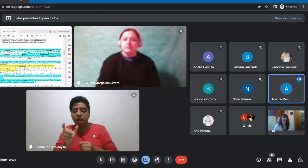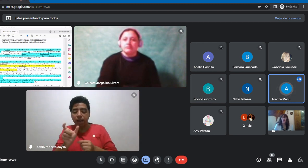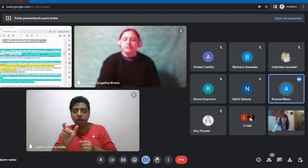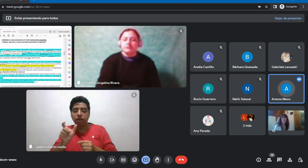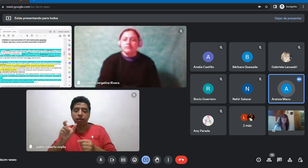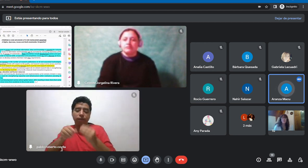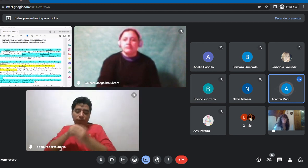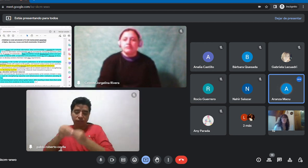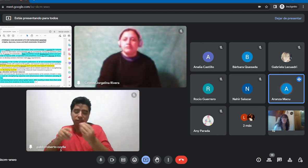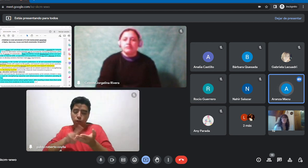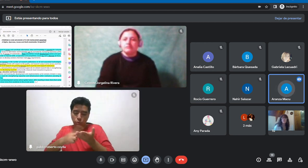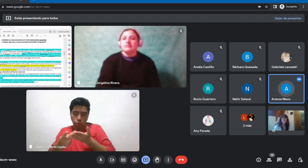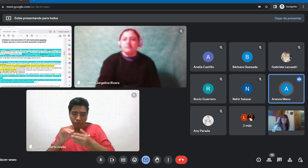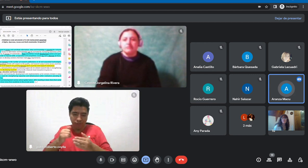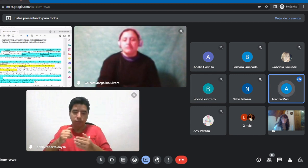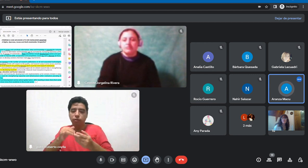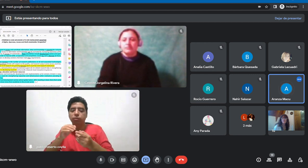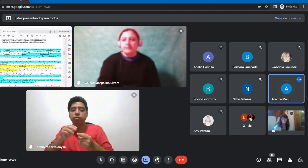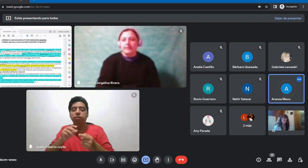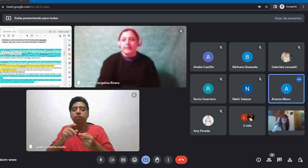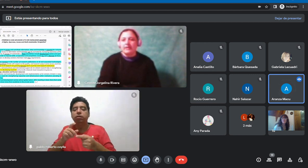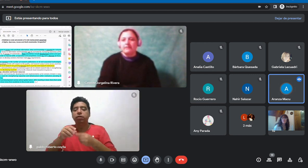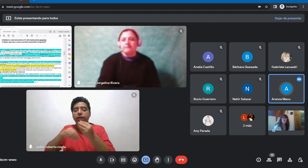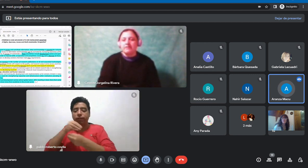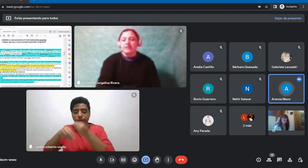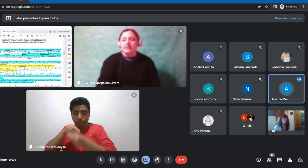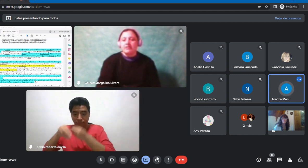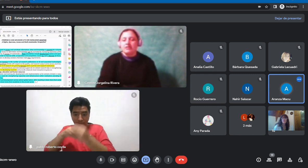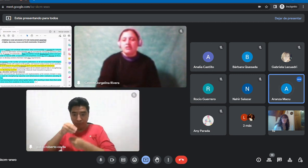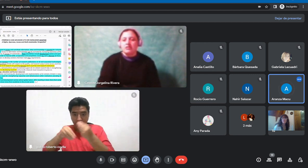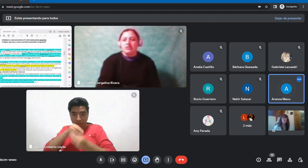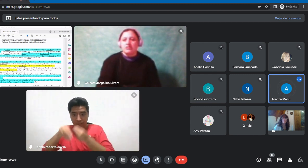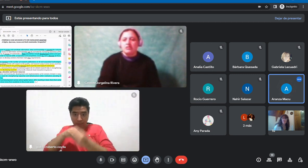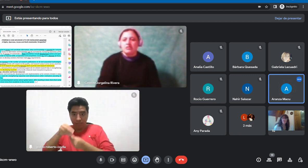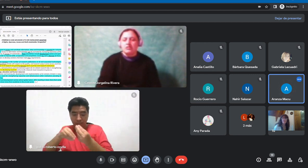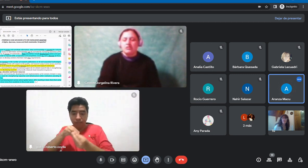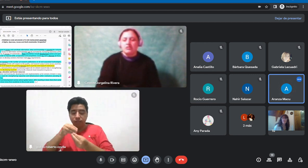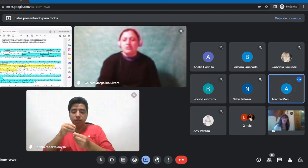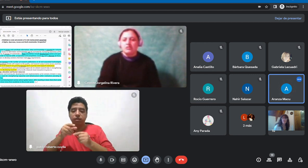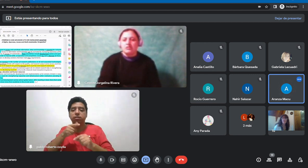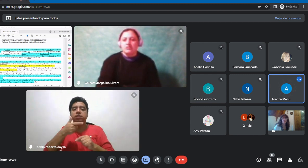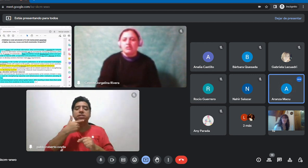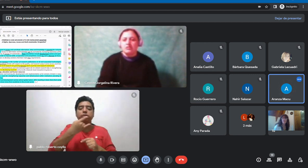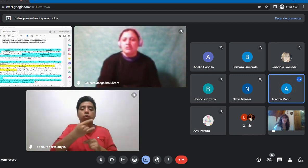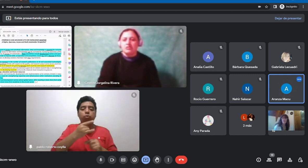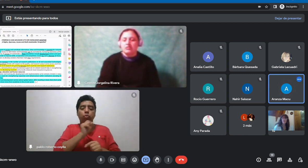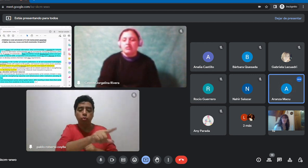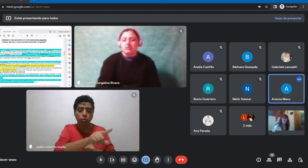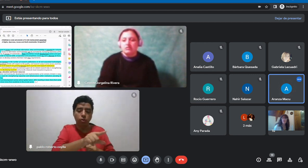Si la familia, la palabra familia, la traduzco, ¿no?